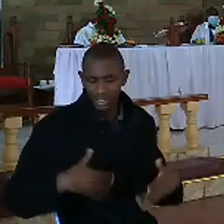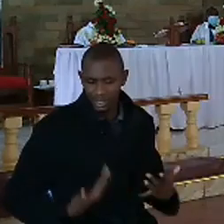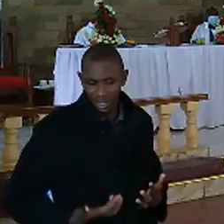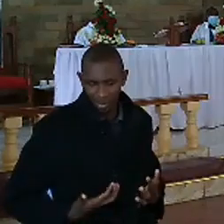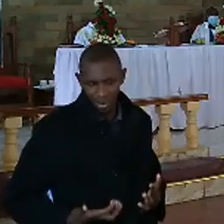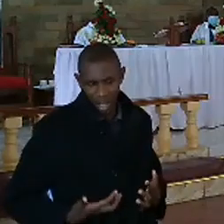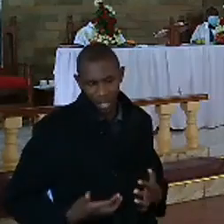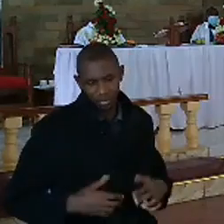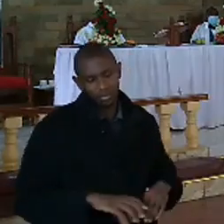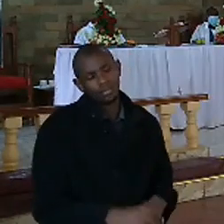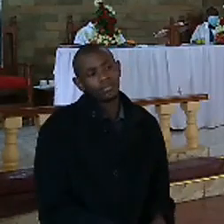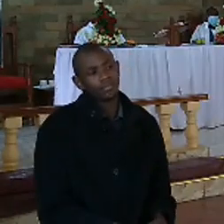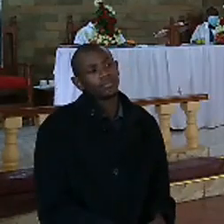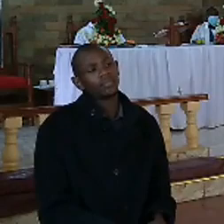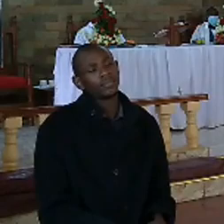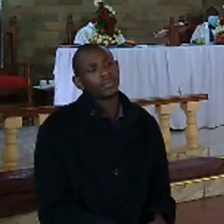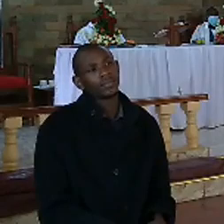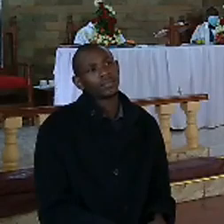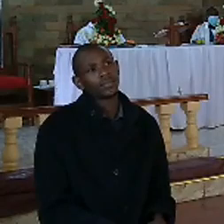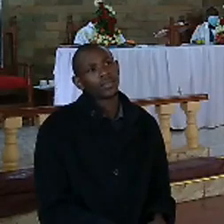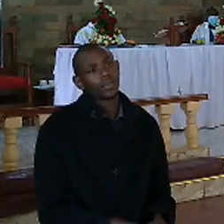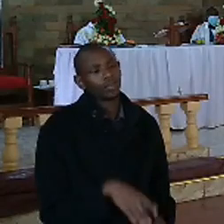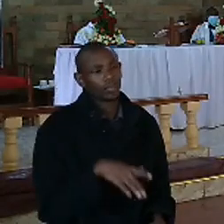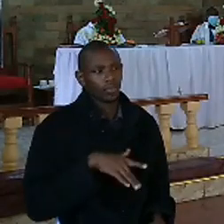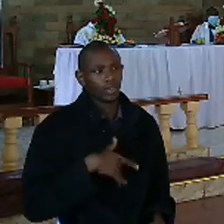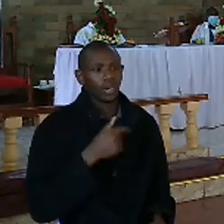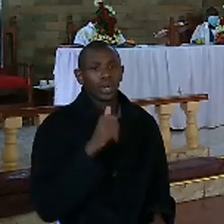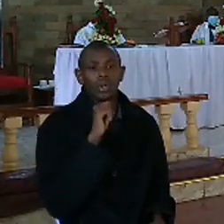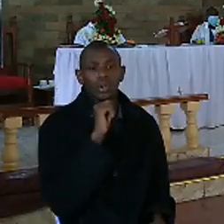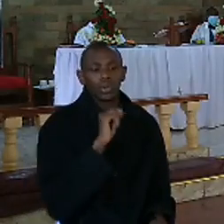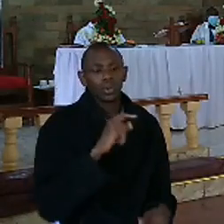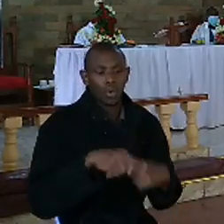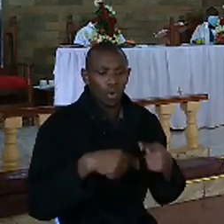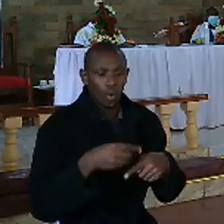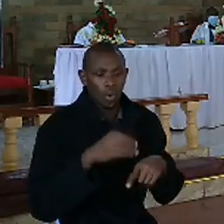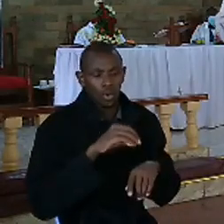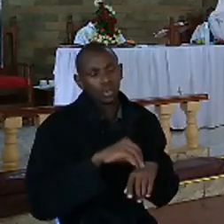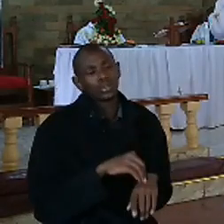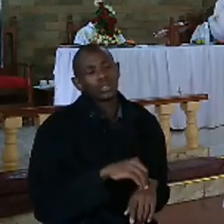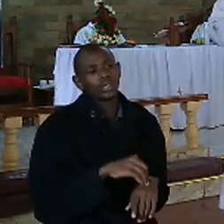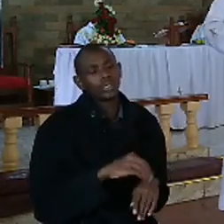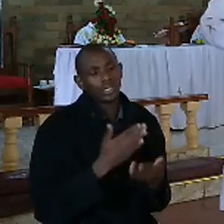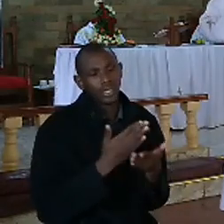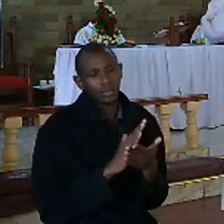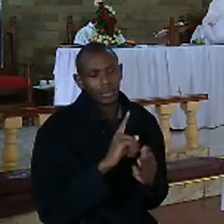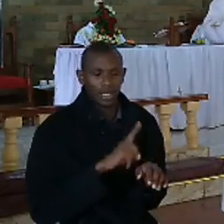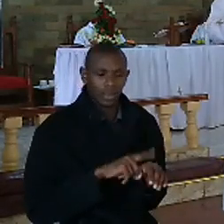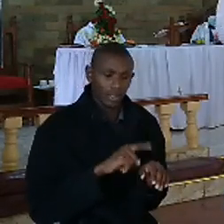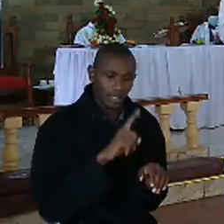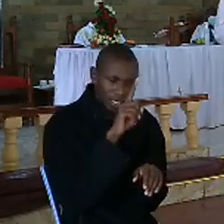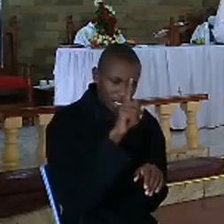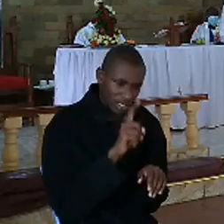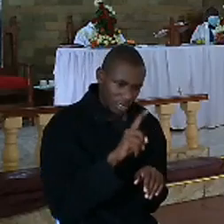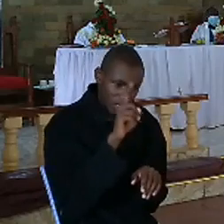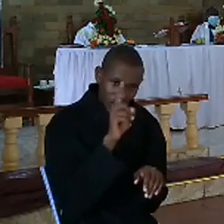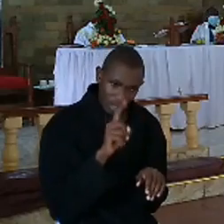maria matukorete tukaigwa ta tutangihota guthii na mbere ona rimwe tukeyuria ciuria nyingi muno thiini